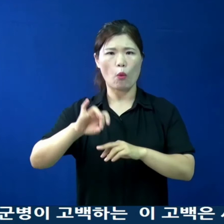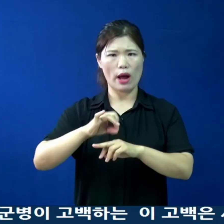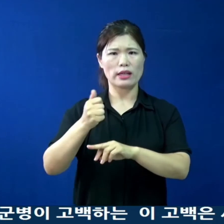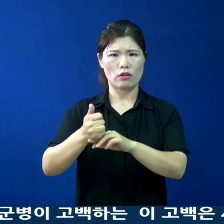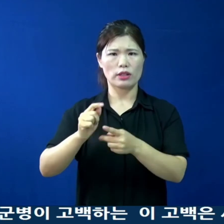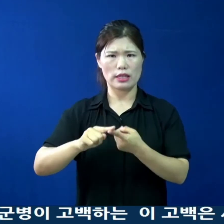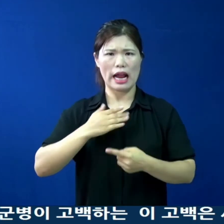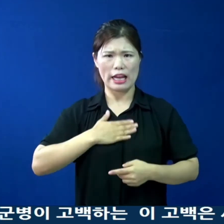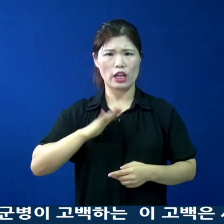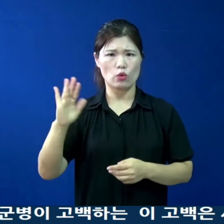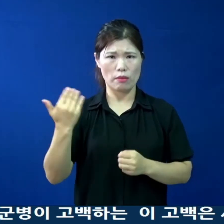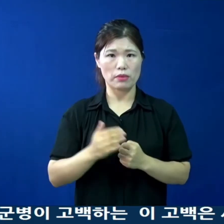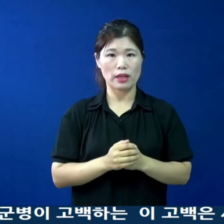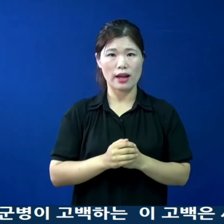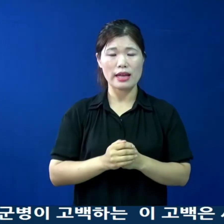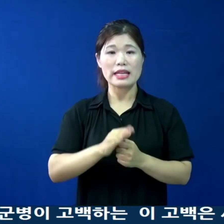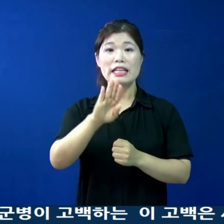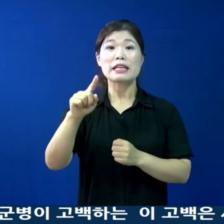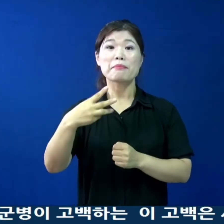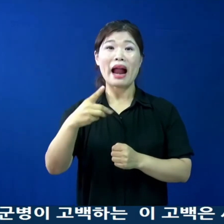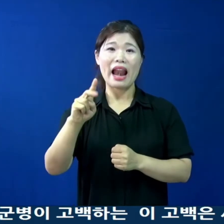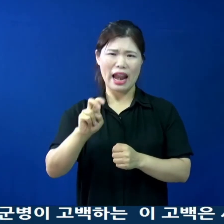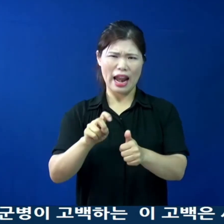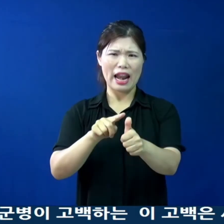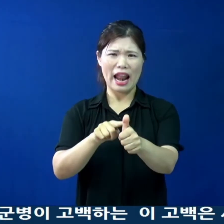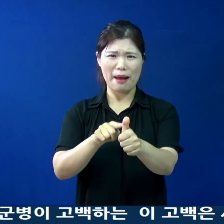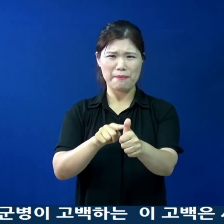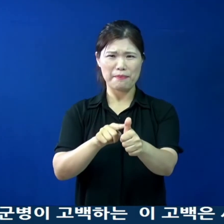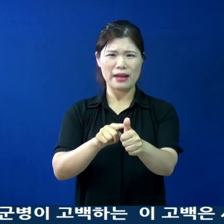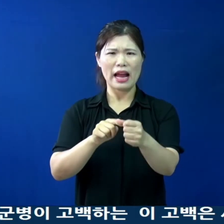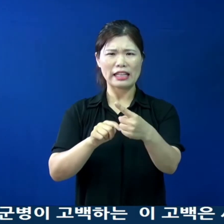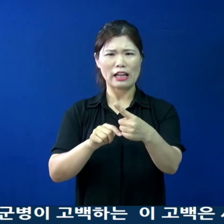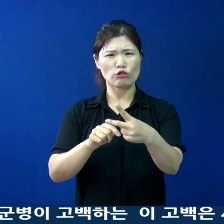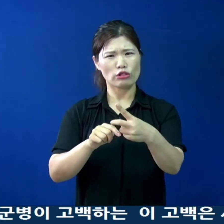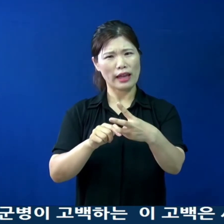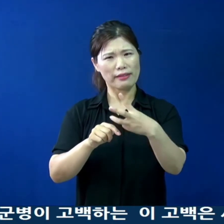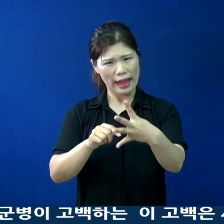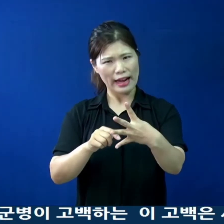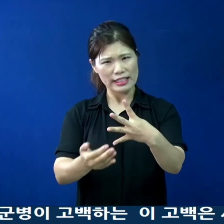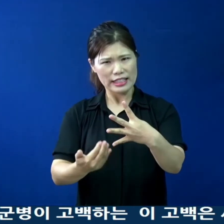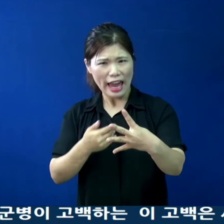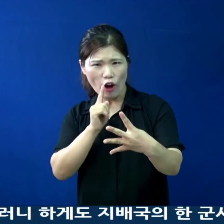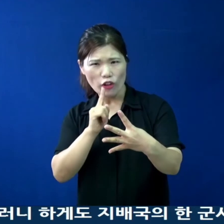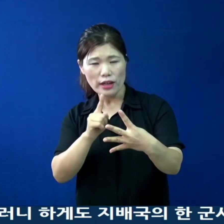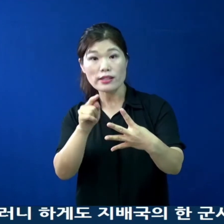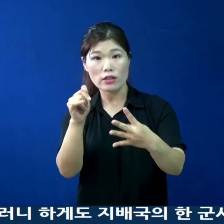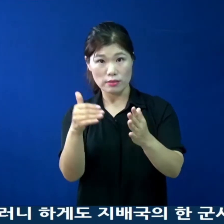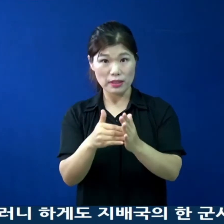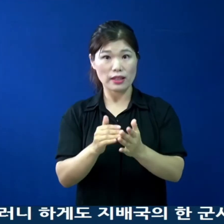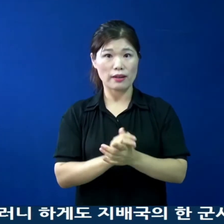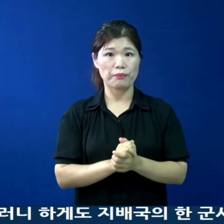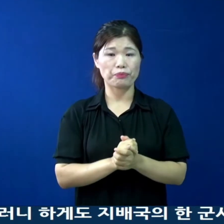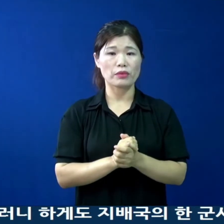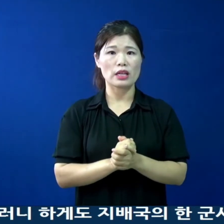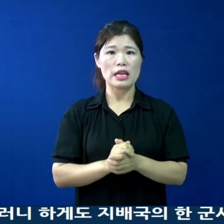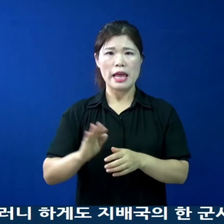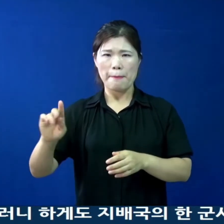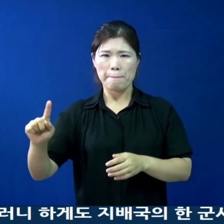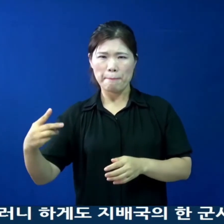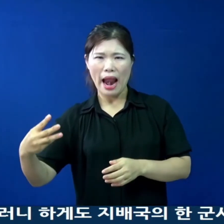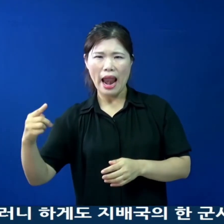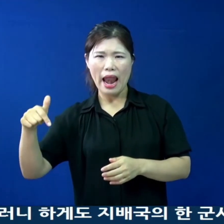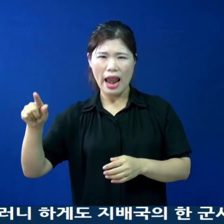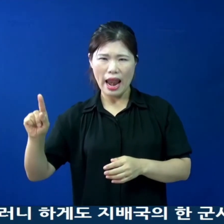발람은 네 가지의 예언을 했습니다. 이 네 가지의 예언을 정리를 해보면 발락의 악한 계획은 오히려 이스라엘에